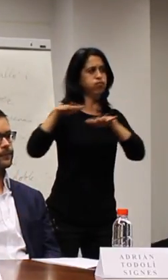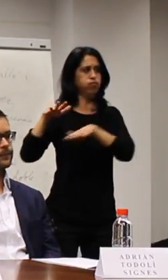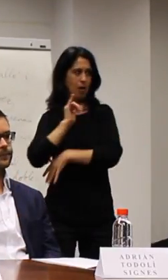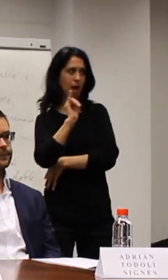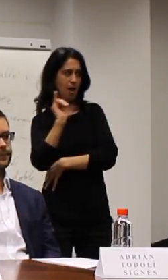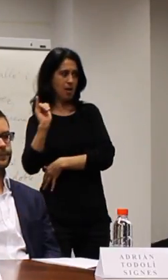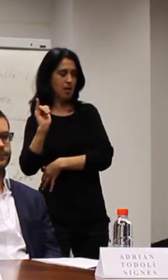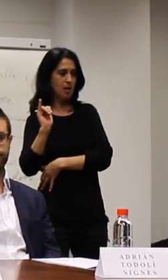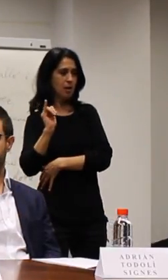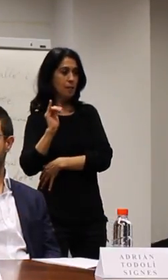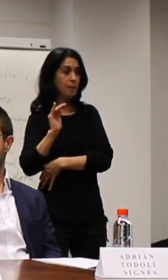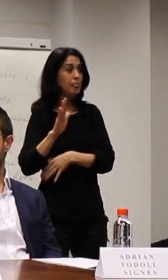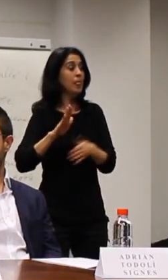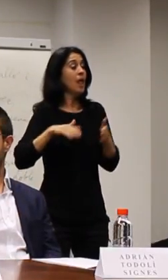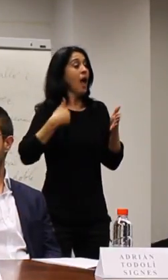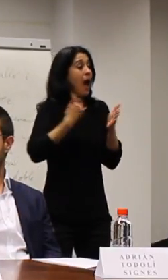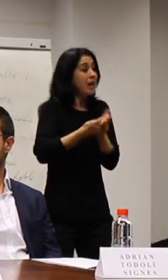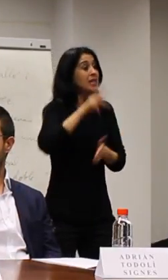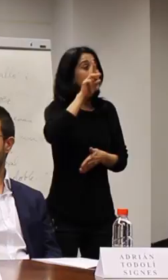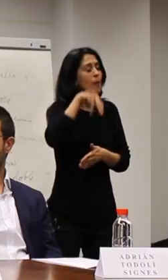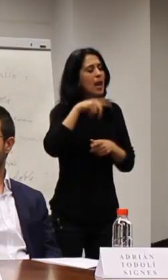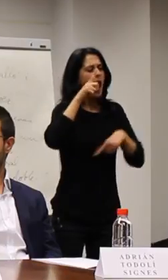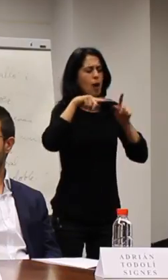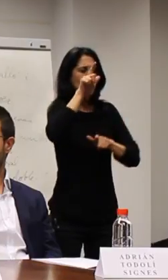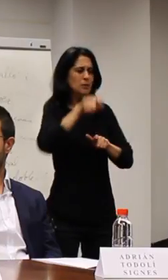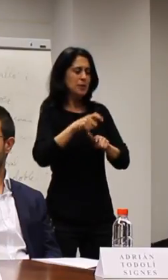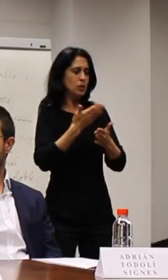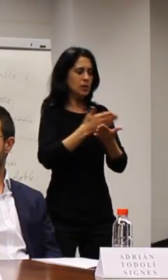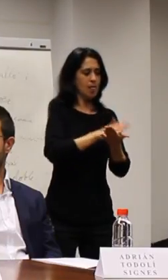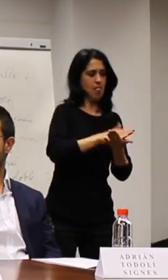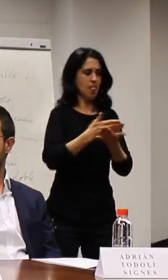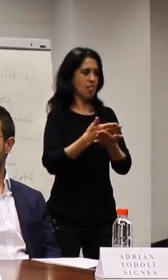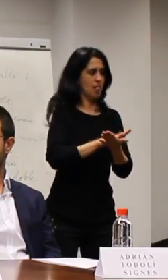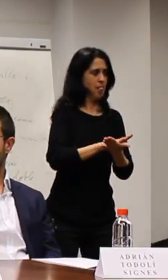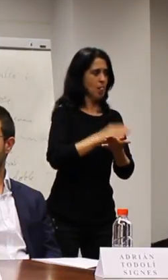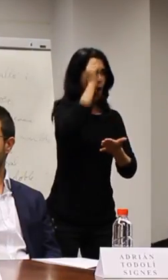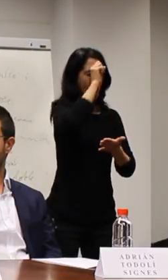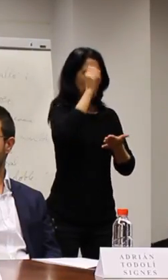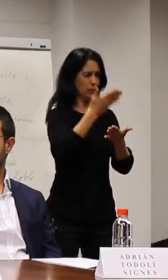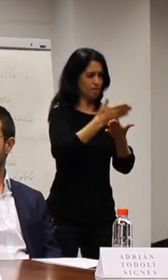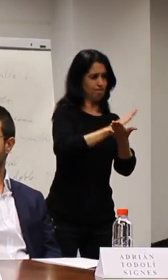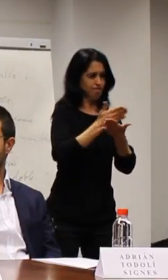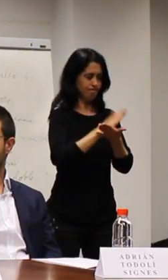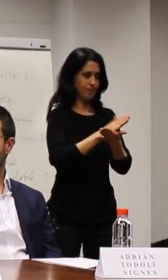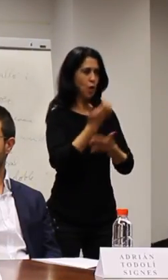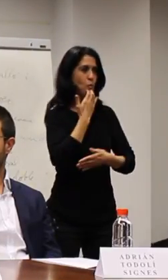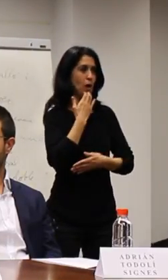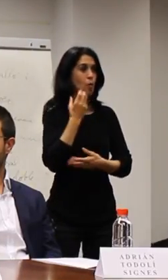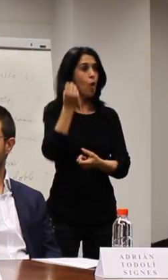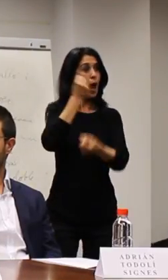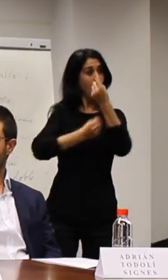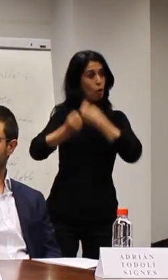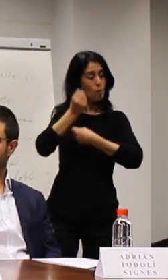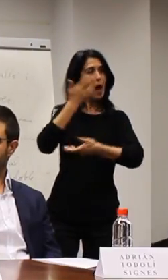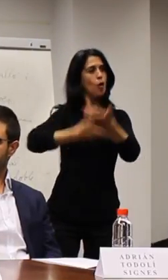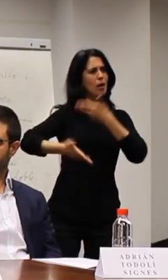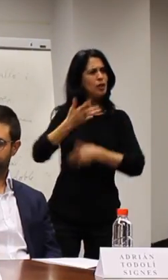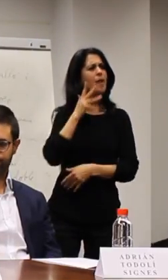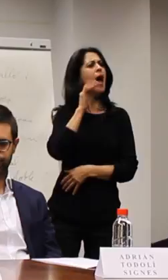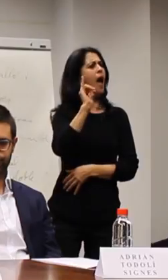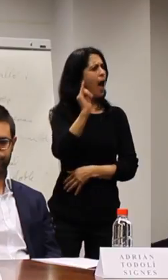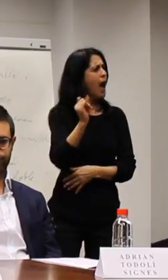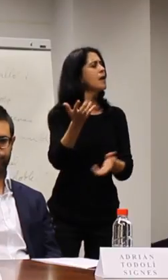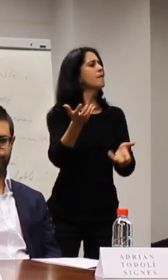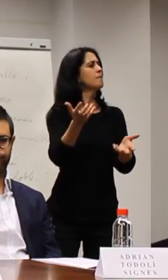hay gente que se coloca en posiciones intermedias, ¿no? Es decir, ve algunas potencialidades que abre